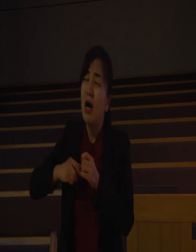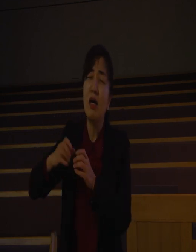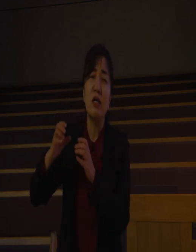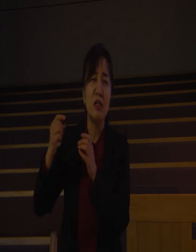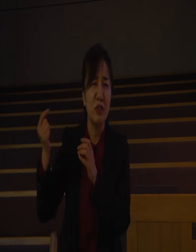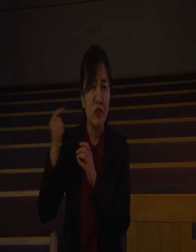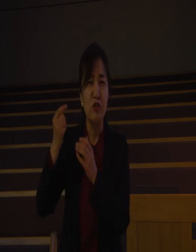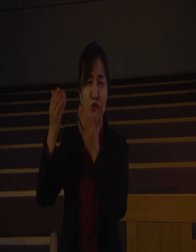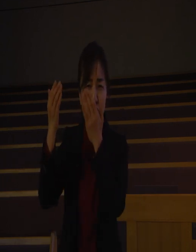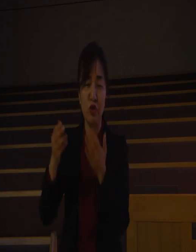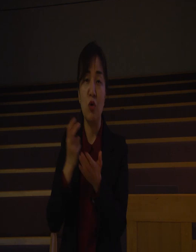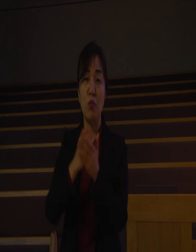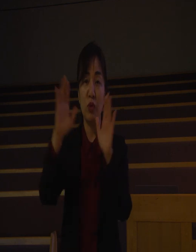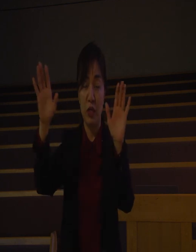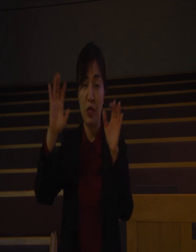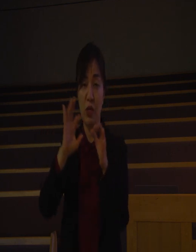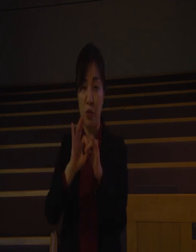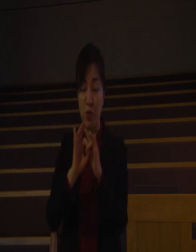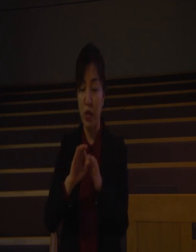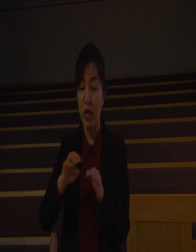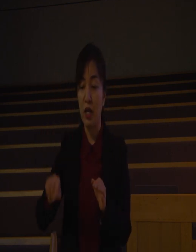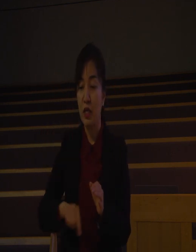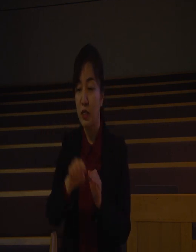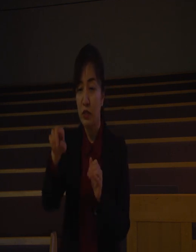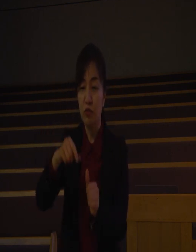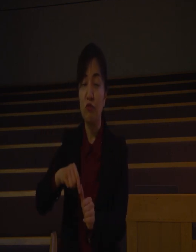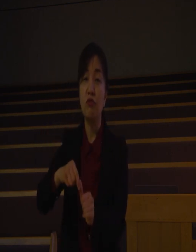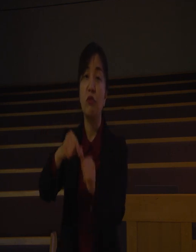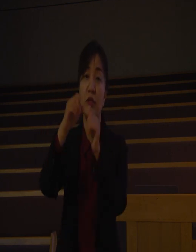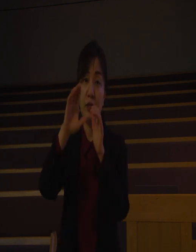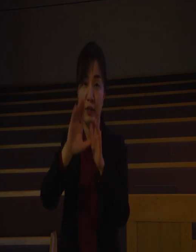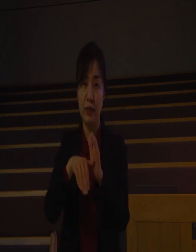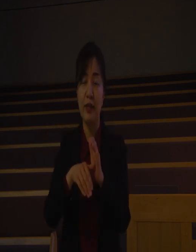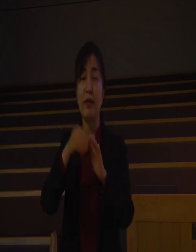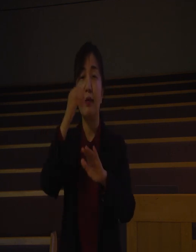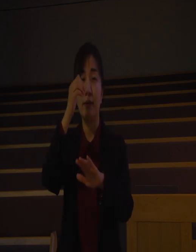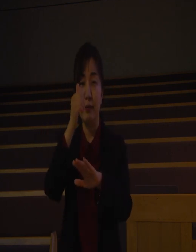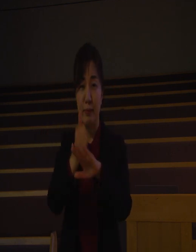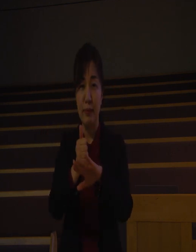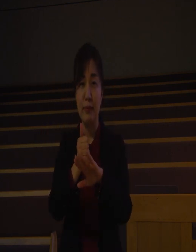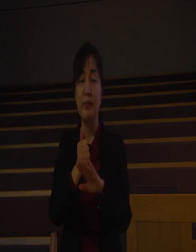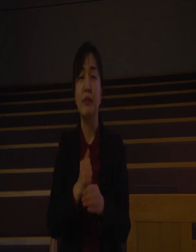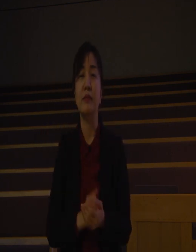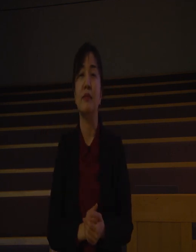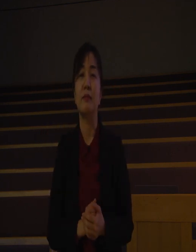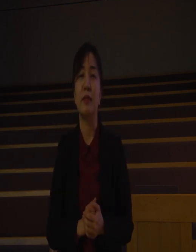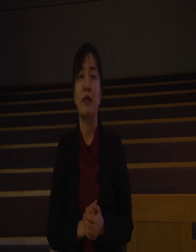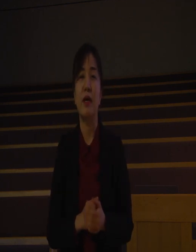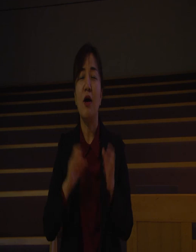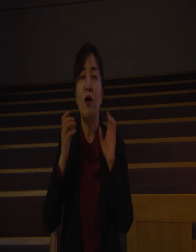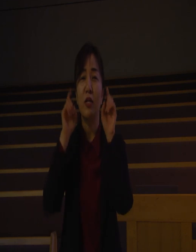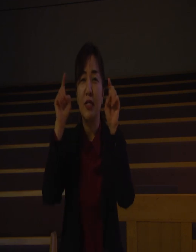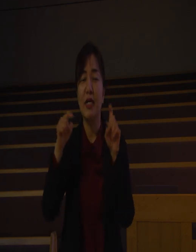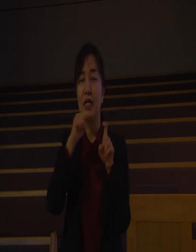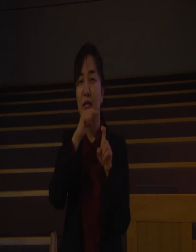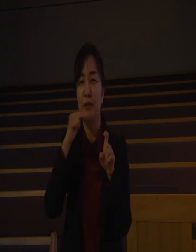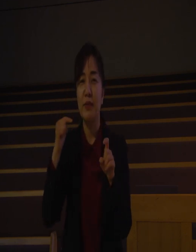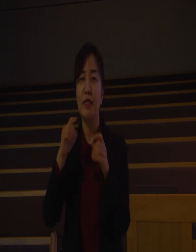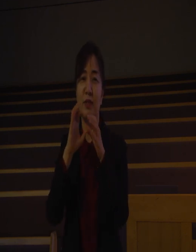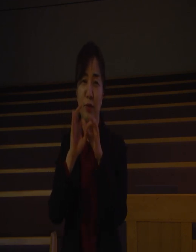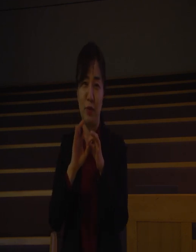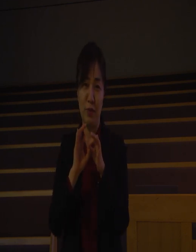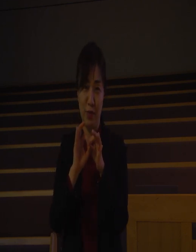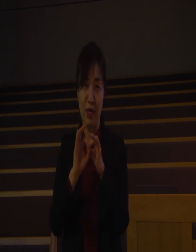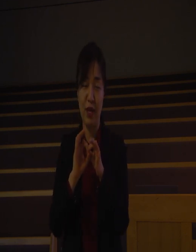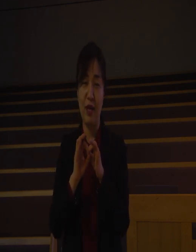보시고 모세를 통하여 그들을 구원해내실 때 마지막 어린 양의 피를